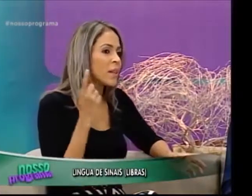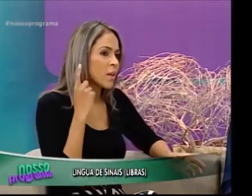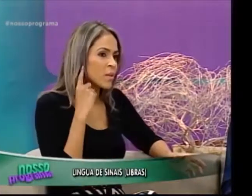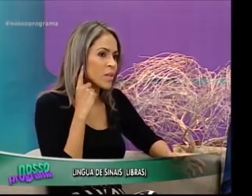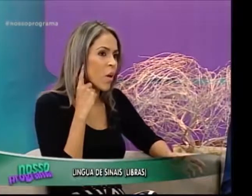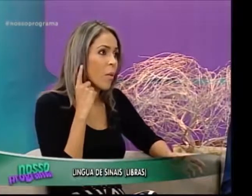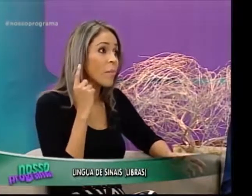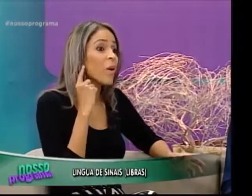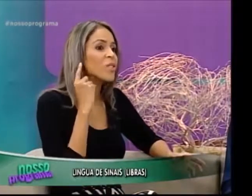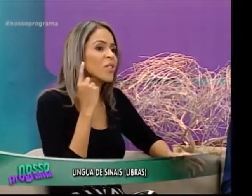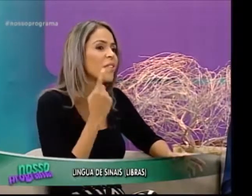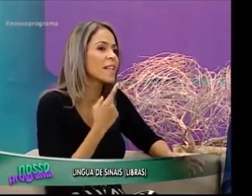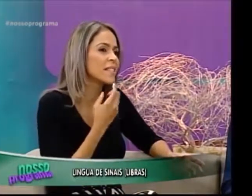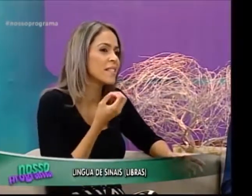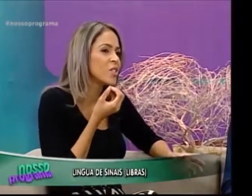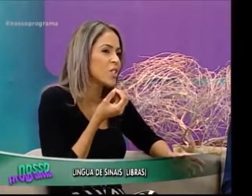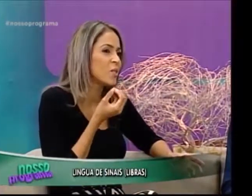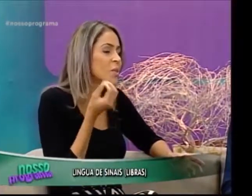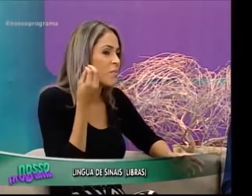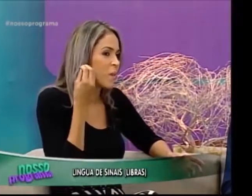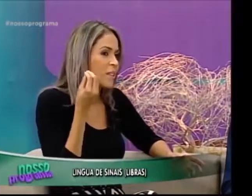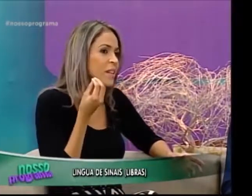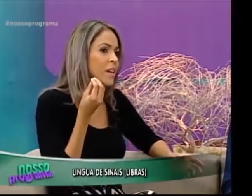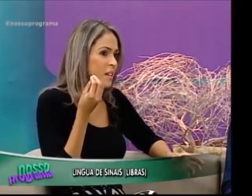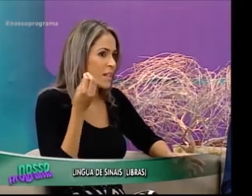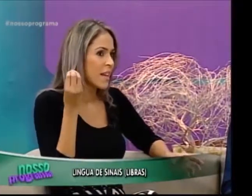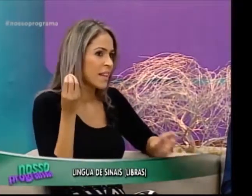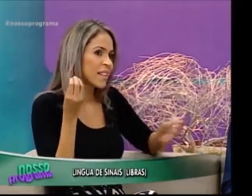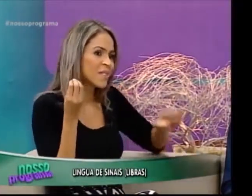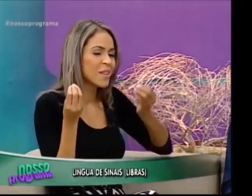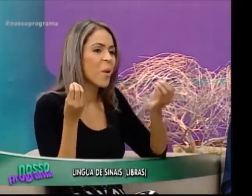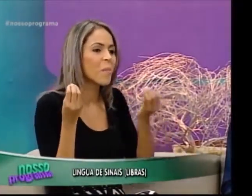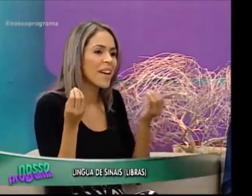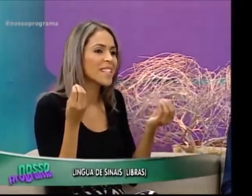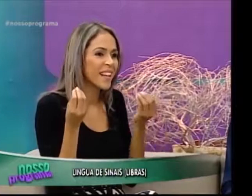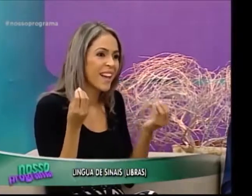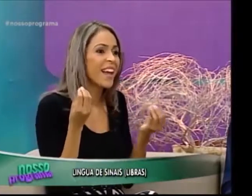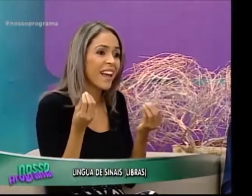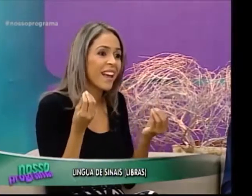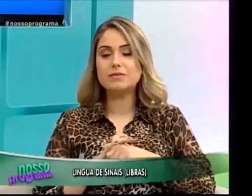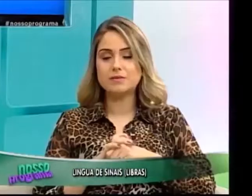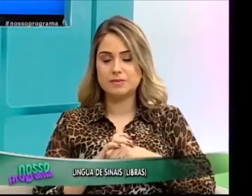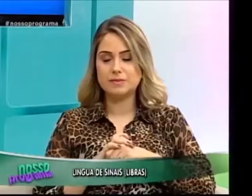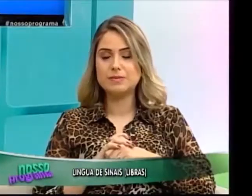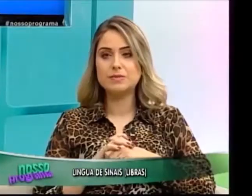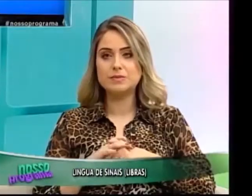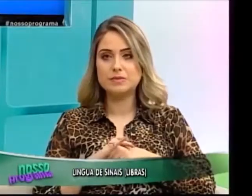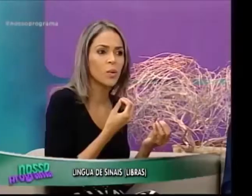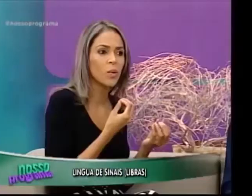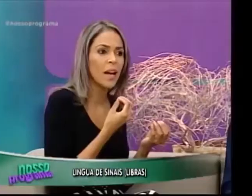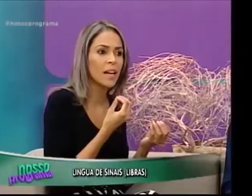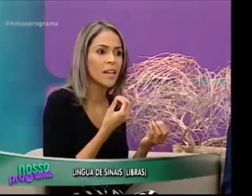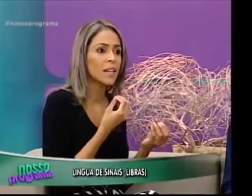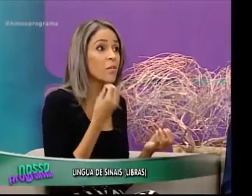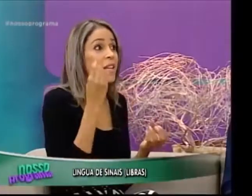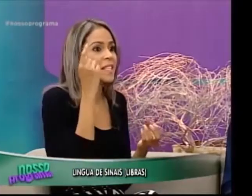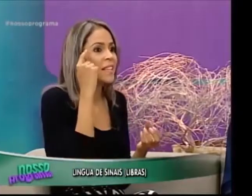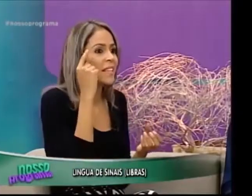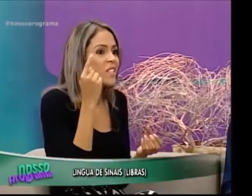tem audição, para onde que vai esse sentido? O que falta, Deus ele compensa, menos, né? Então compensa em outro lugar. Talvez na